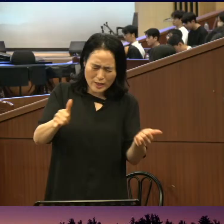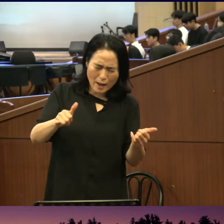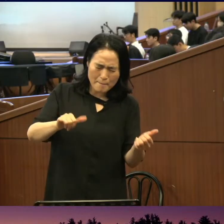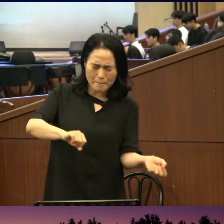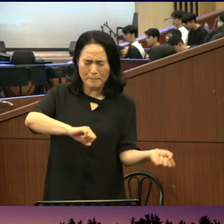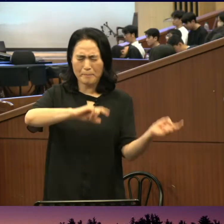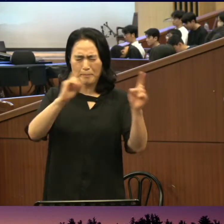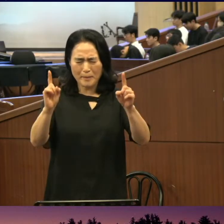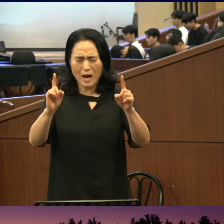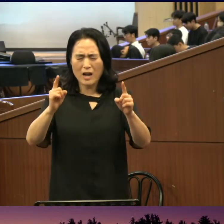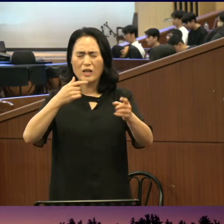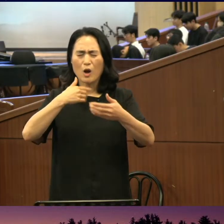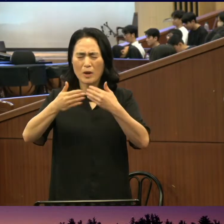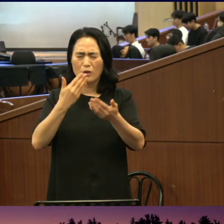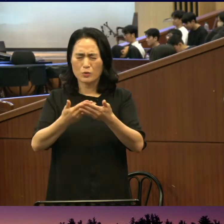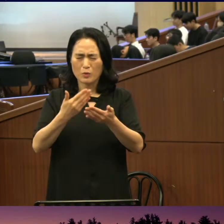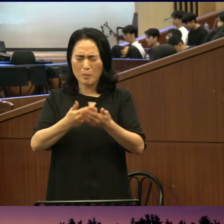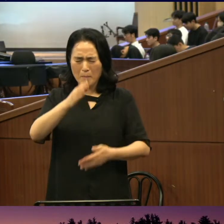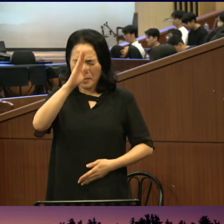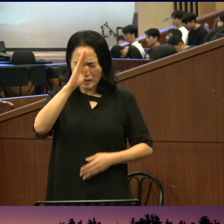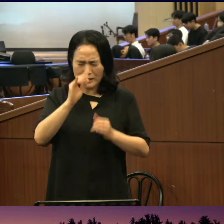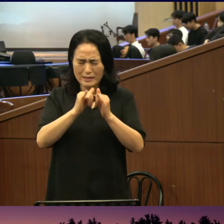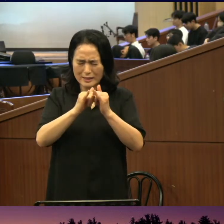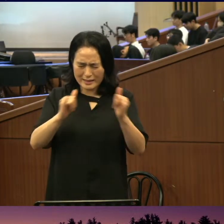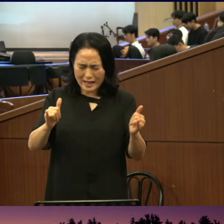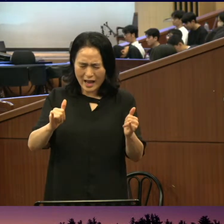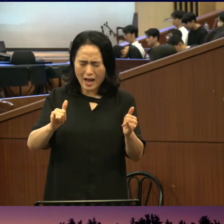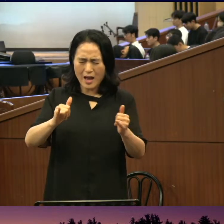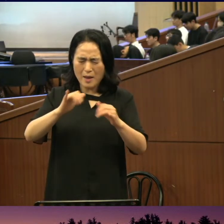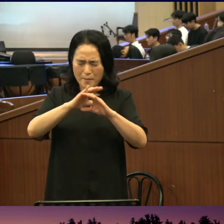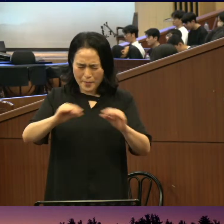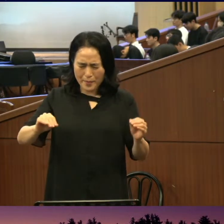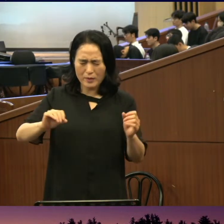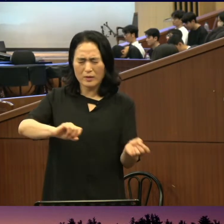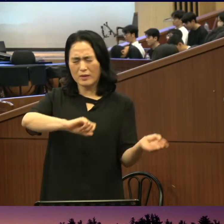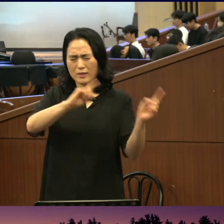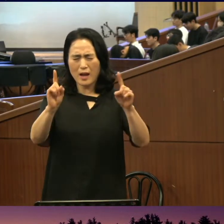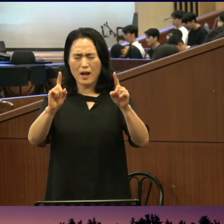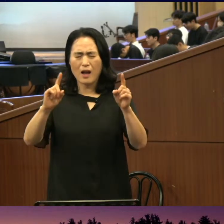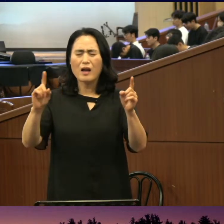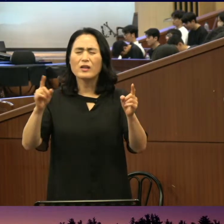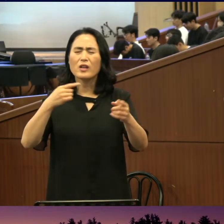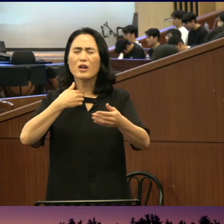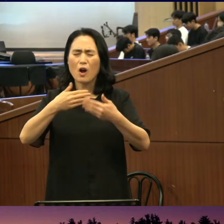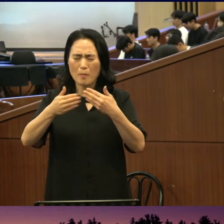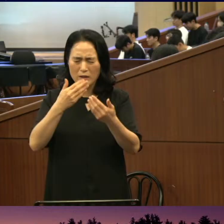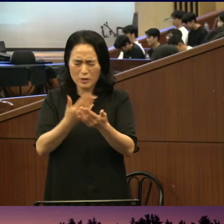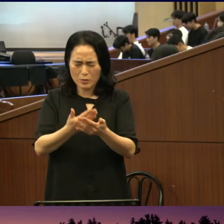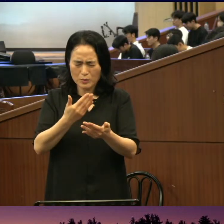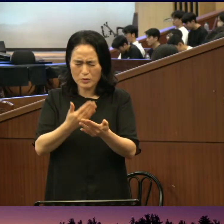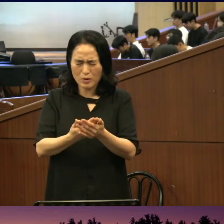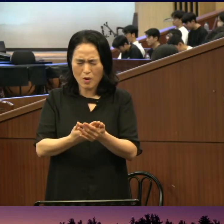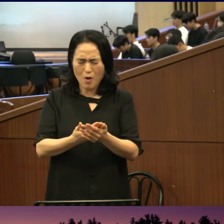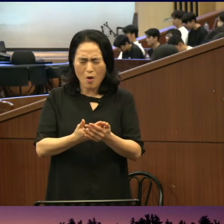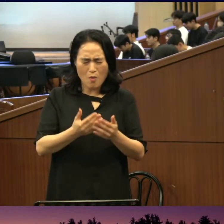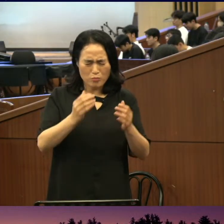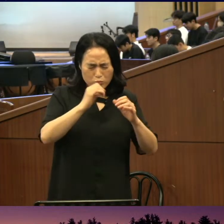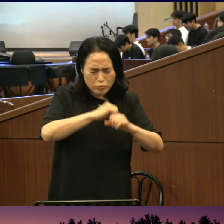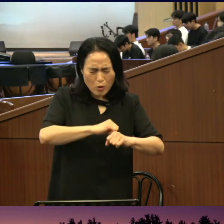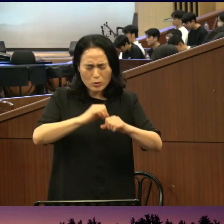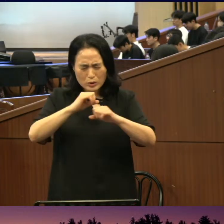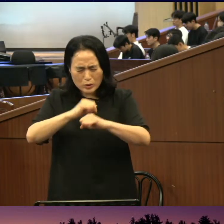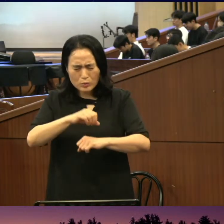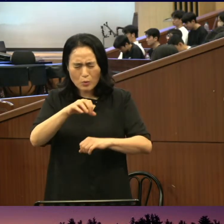자가 나음을 입고 뻘떡 일어나는 역사가 일어나게 하여 주시옵시고 모든 무너진 것들이 수축되고